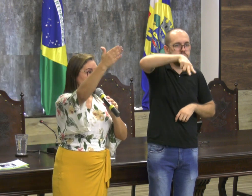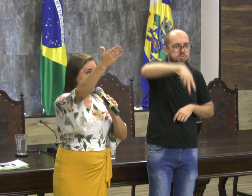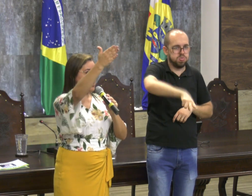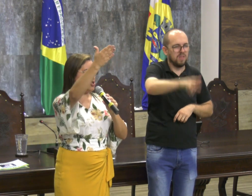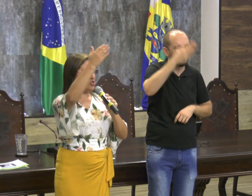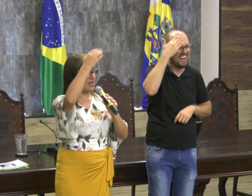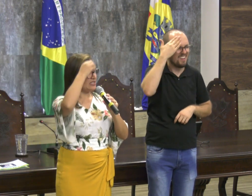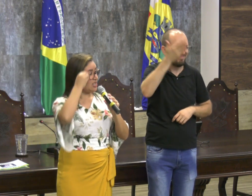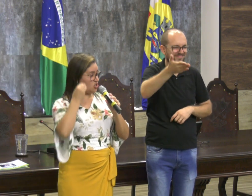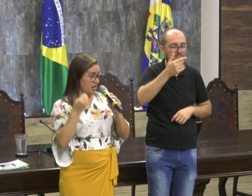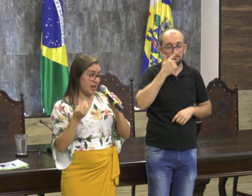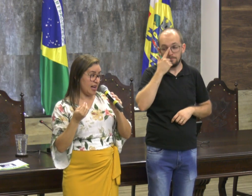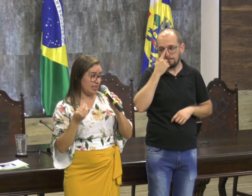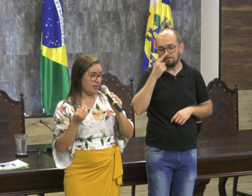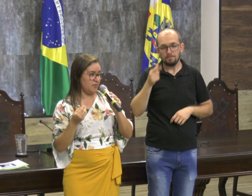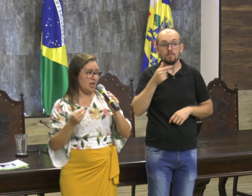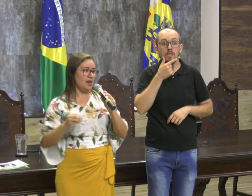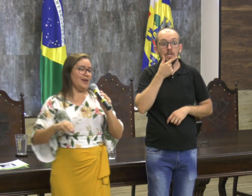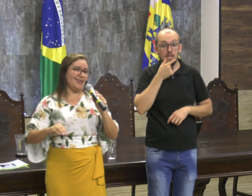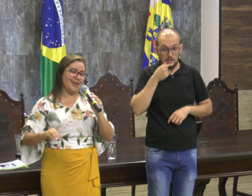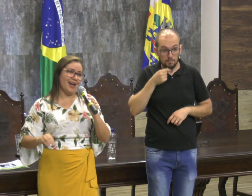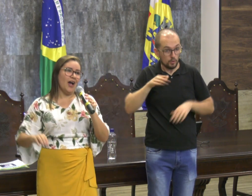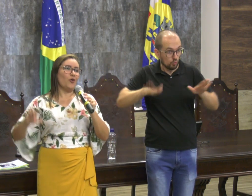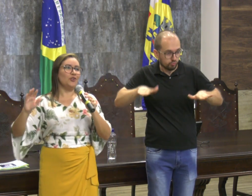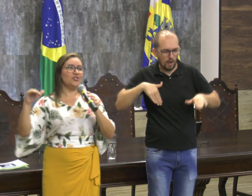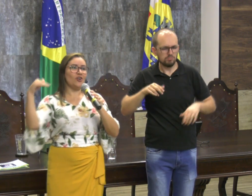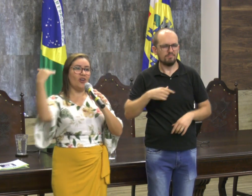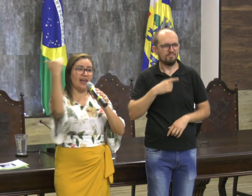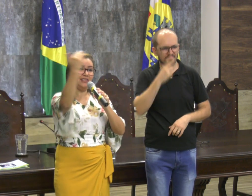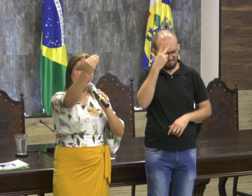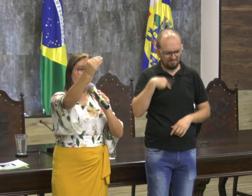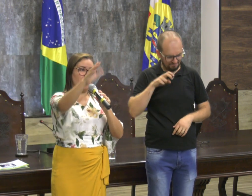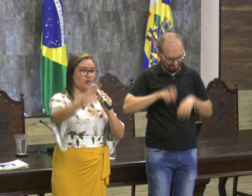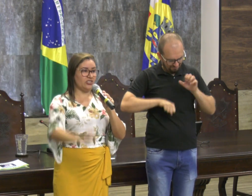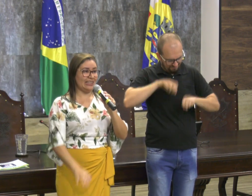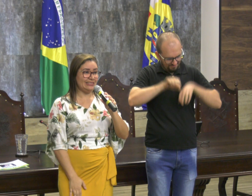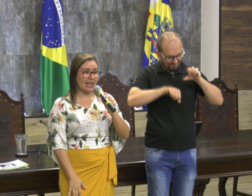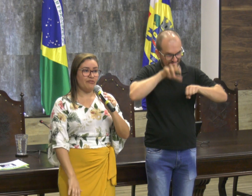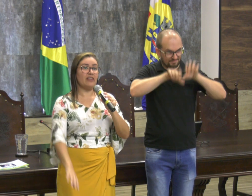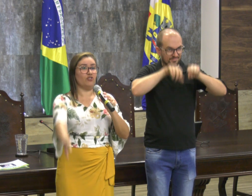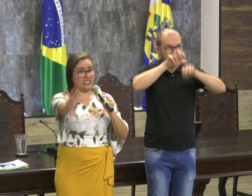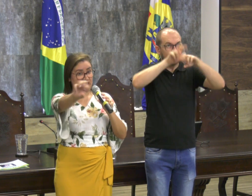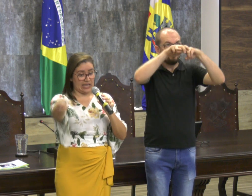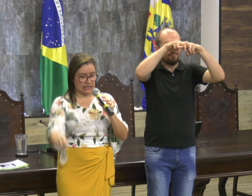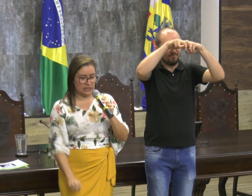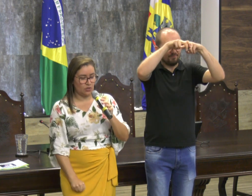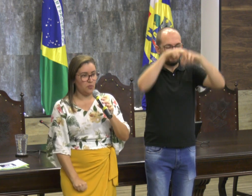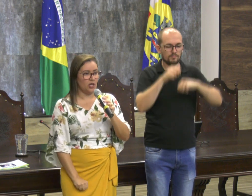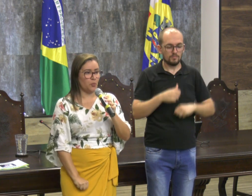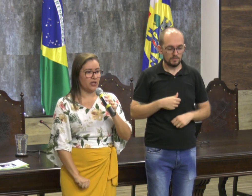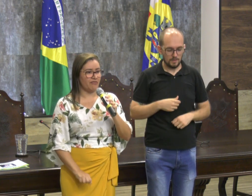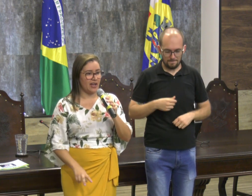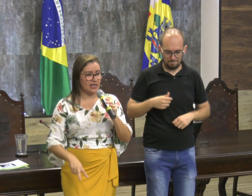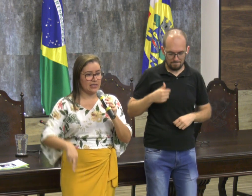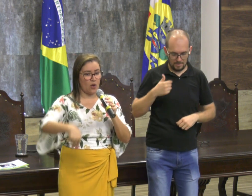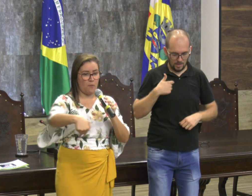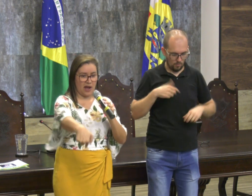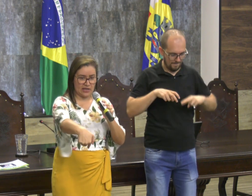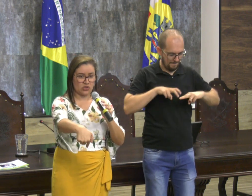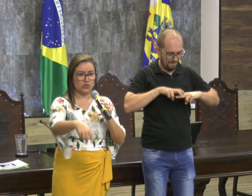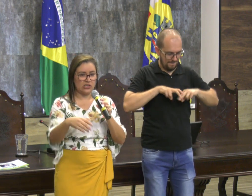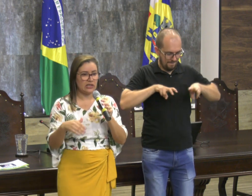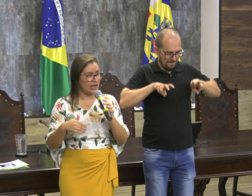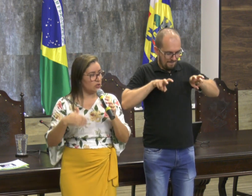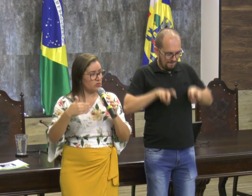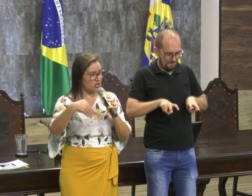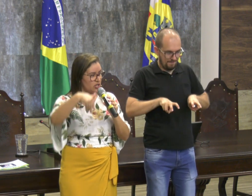minha frente, já sem enxergar, né? E quando chegou lá em cima, eu sentei e falei, você senta aqui comigo, porque vai que ele dá um